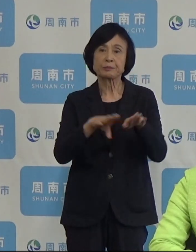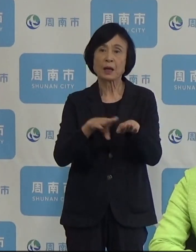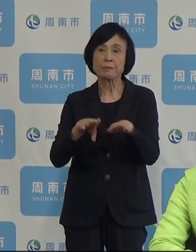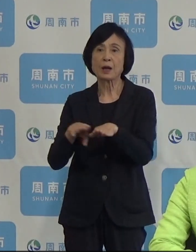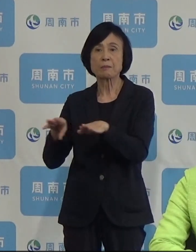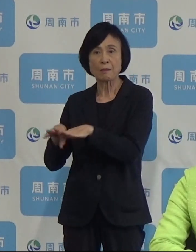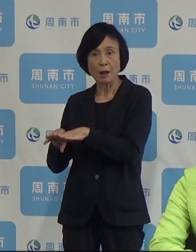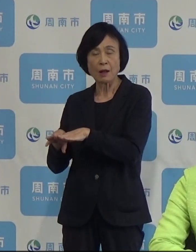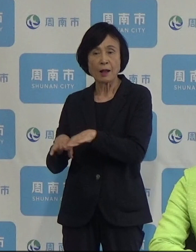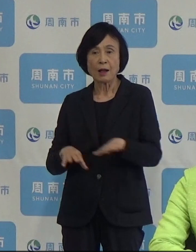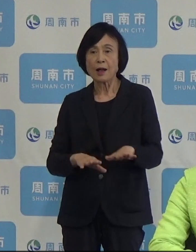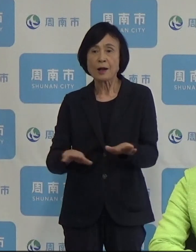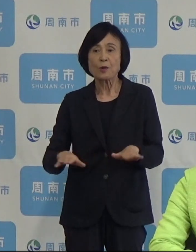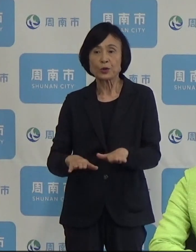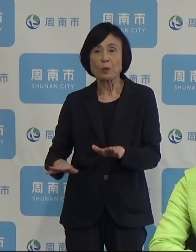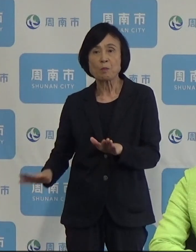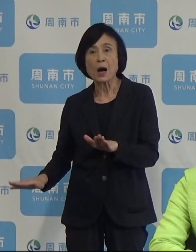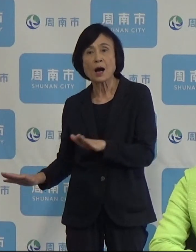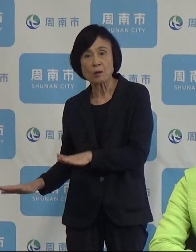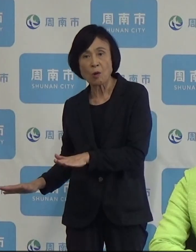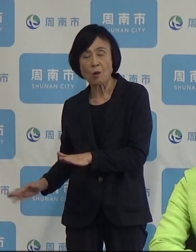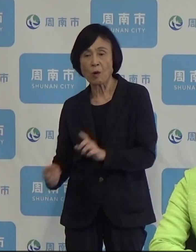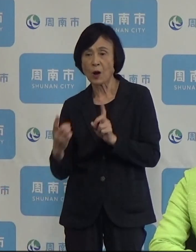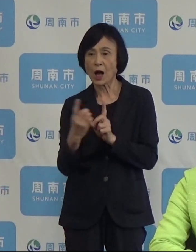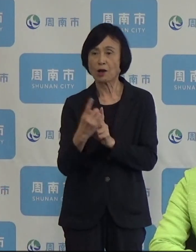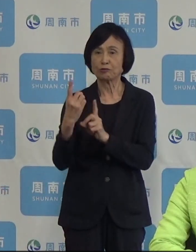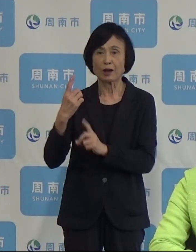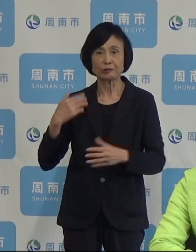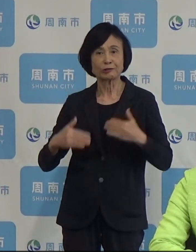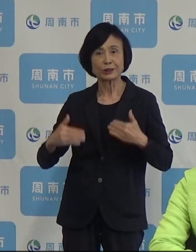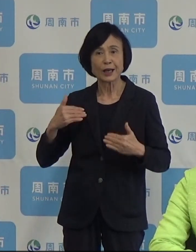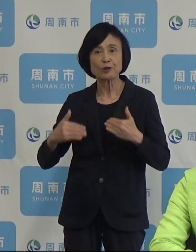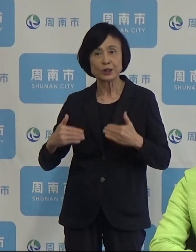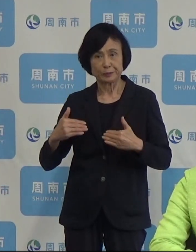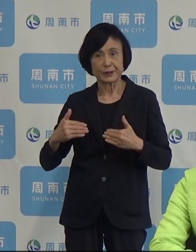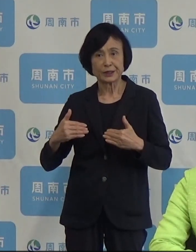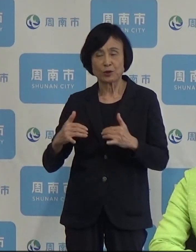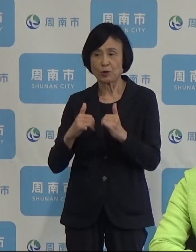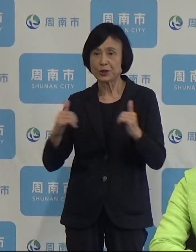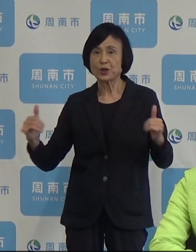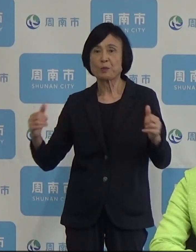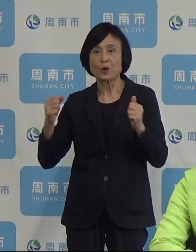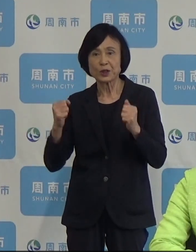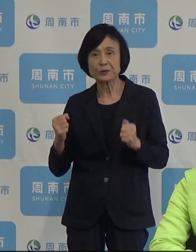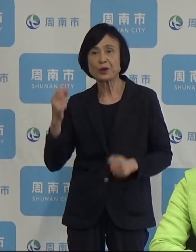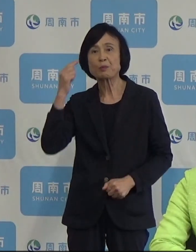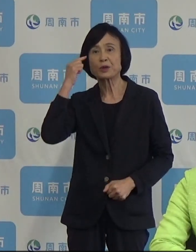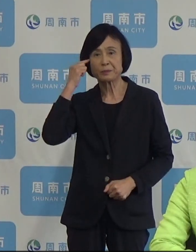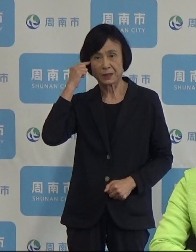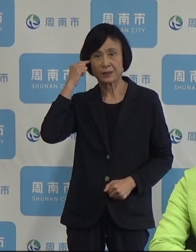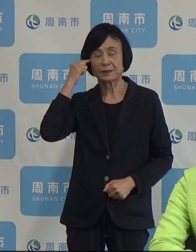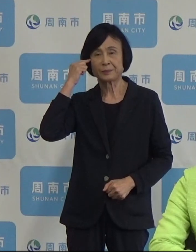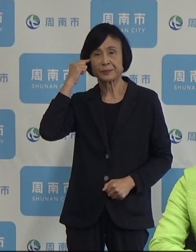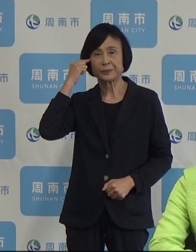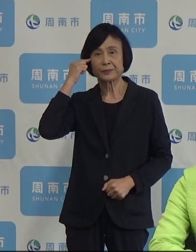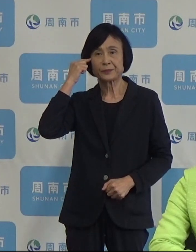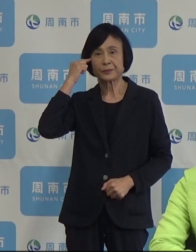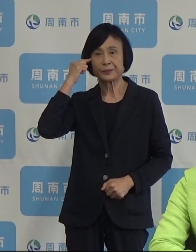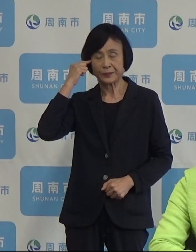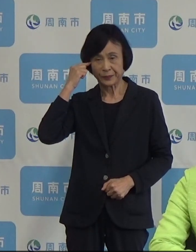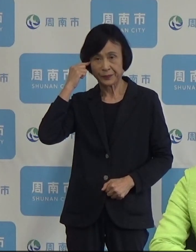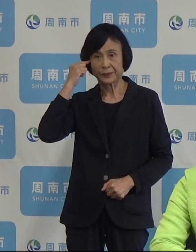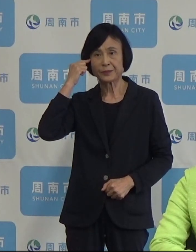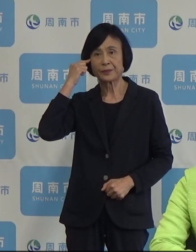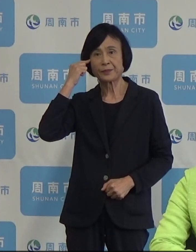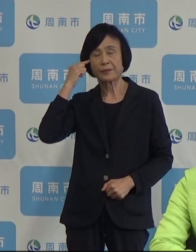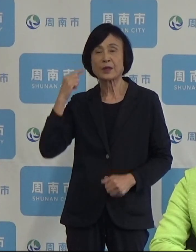お子さんやお孫さんと会うのを楽しみにしておられる方もいらっしゃると思います。しかし